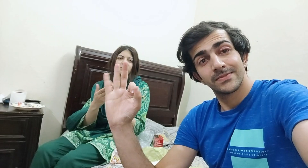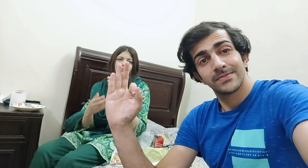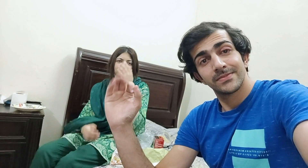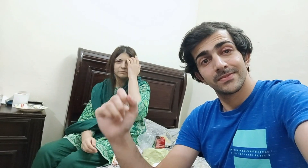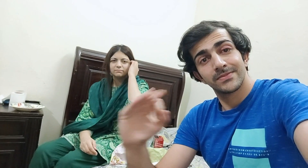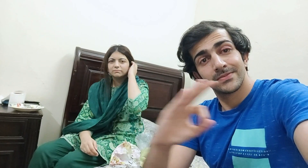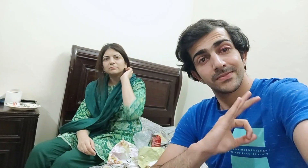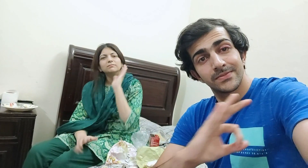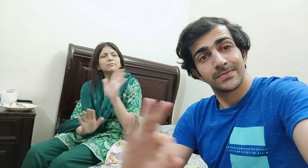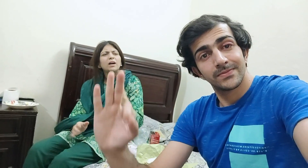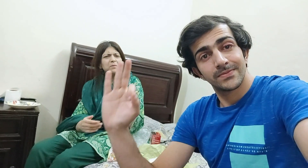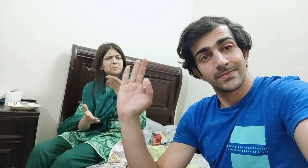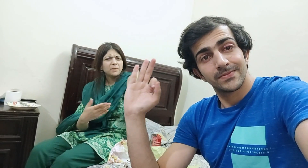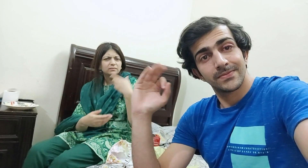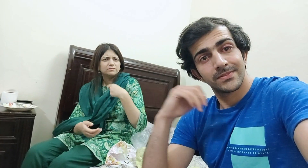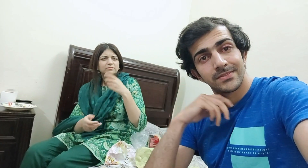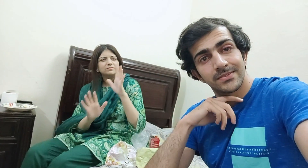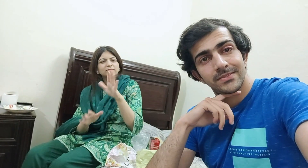खैर बस कंप्लीट, हाँ बिल्कुल खत्म। खैर